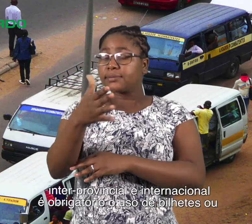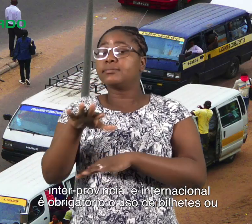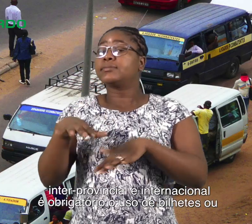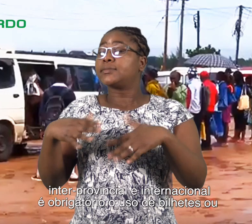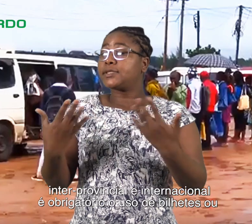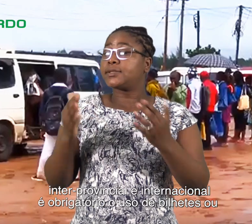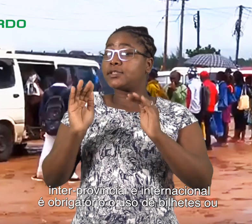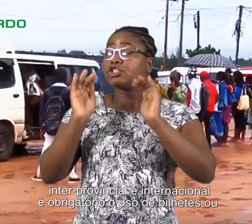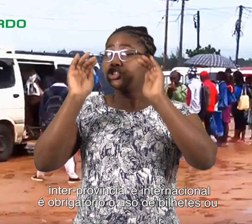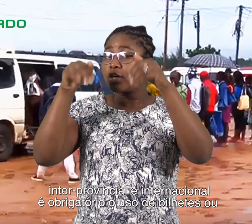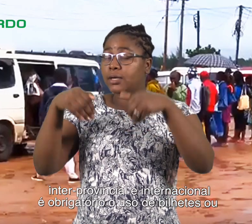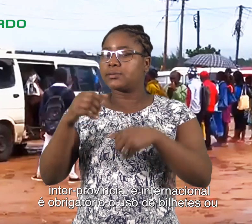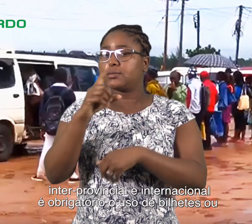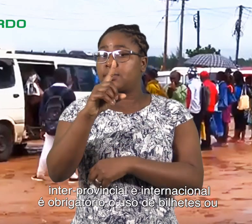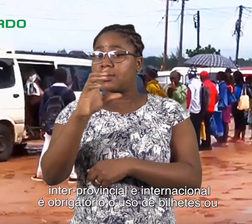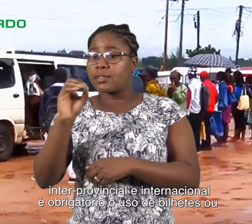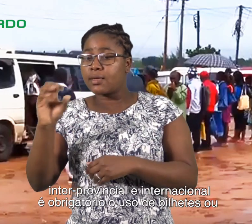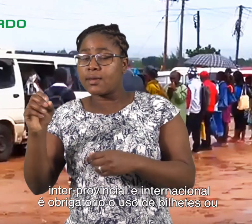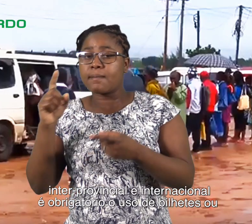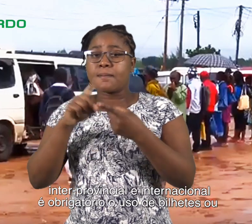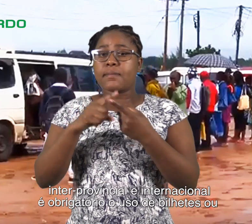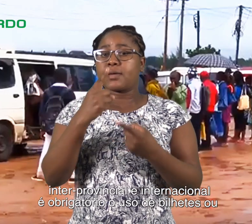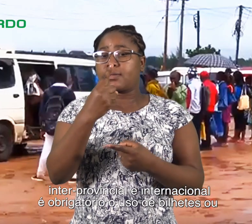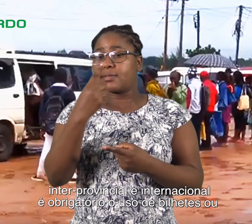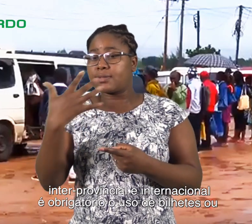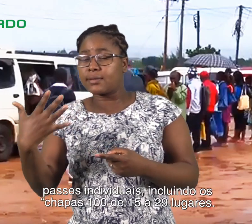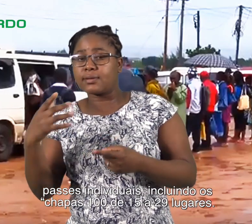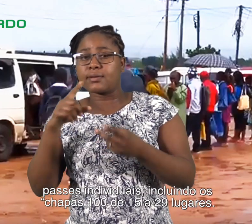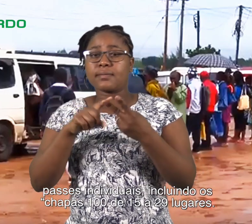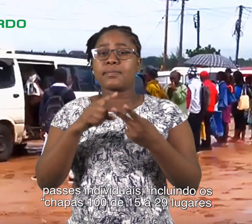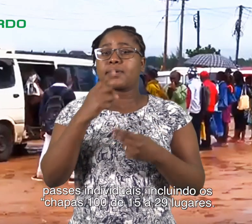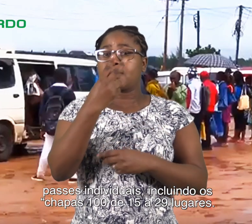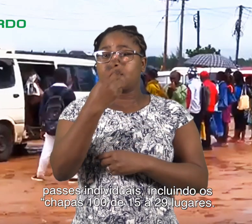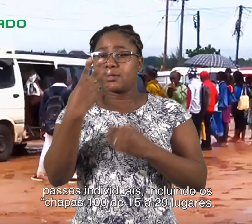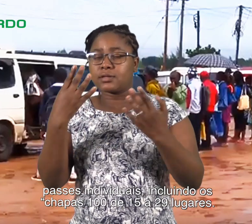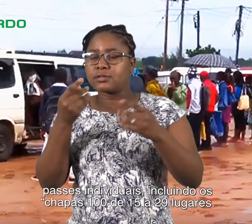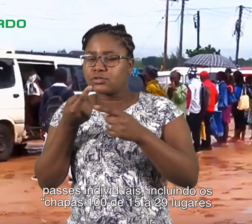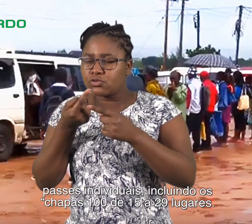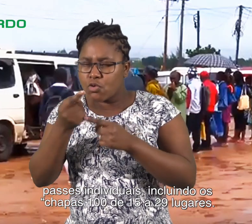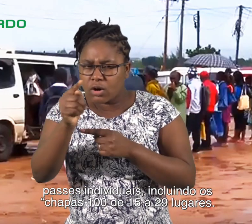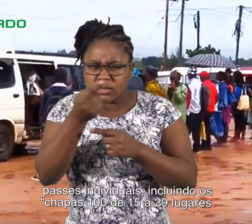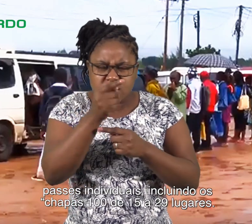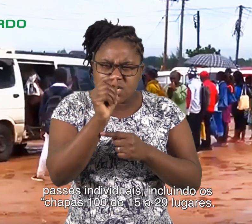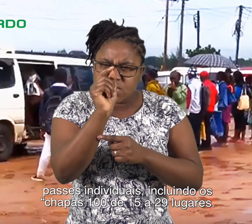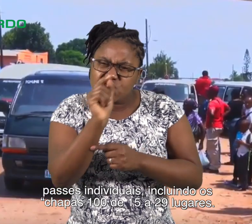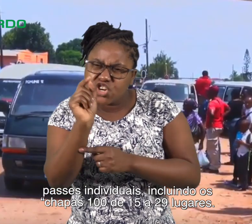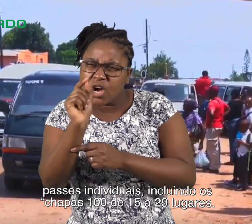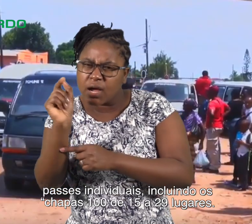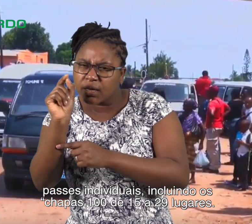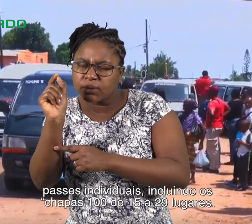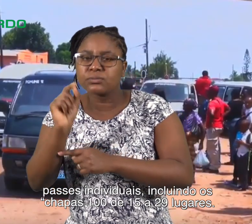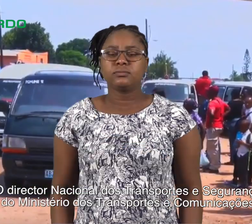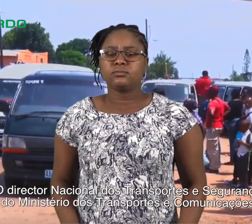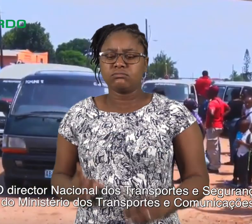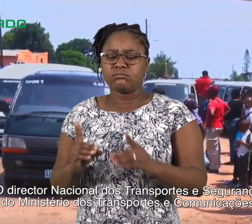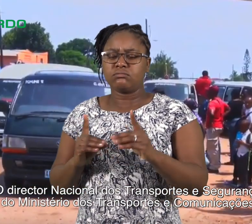é obrigatório o uso de bilhetes e passos individuais, incluindo o chapa 100, de 15 a 29